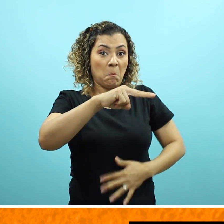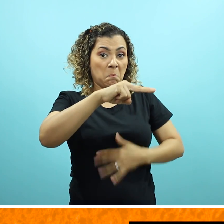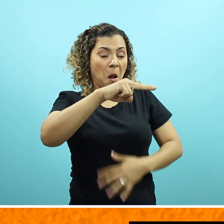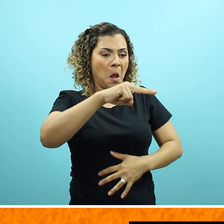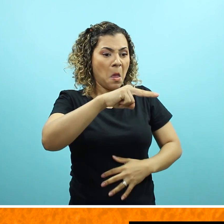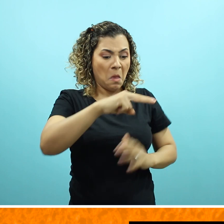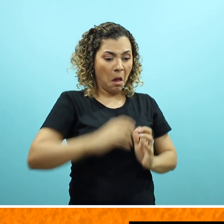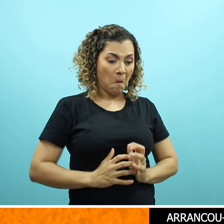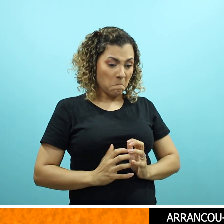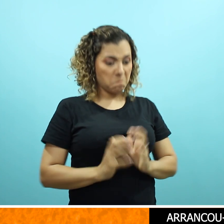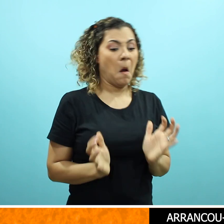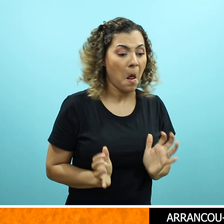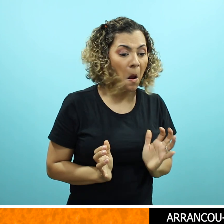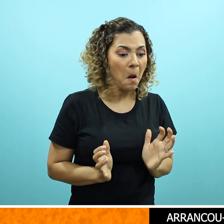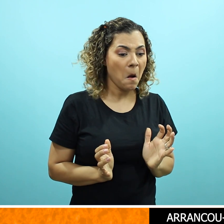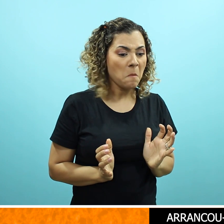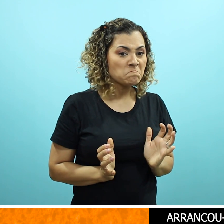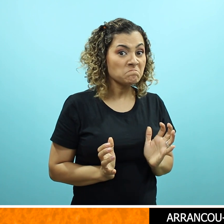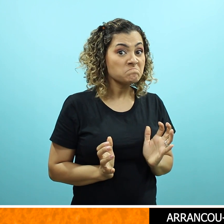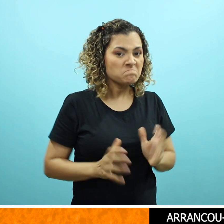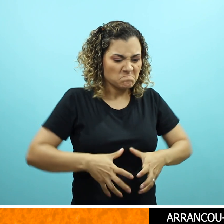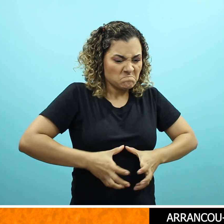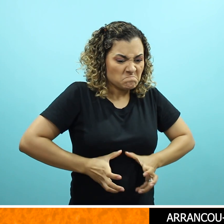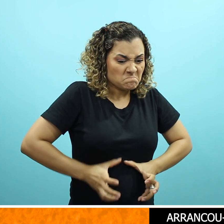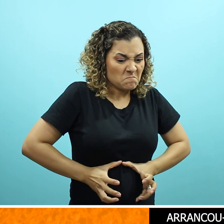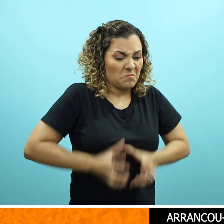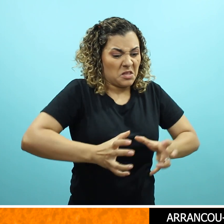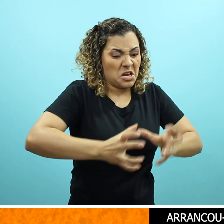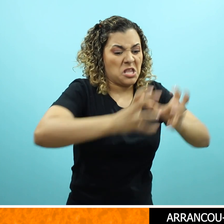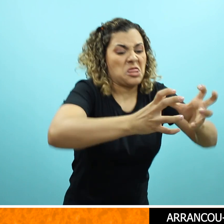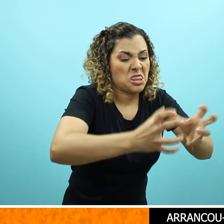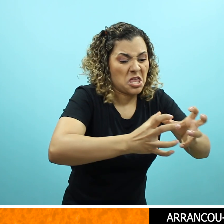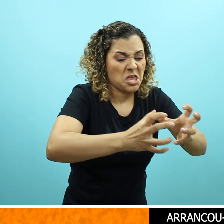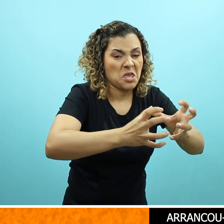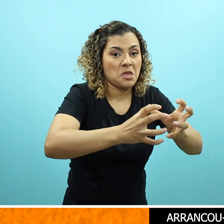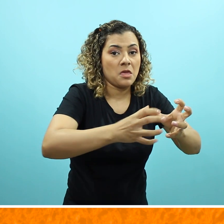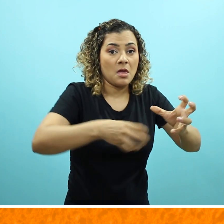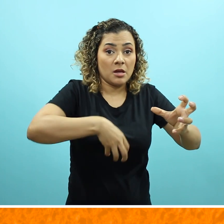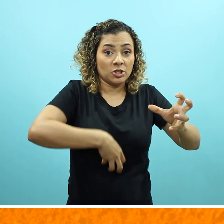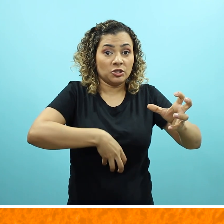com desespero, arrancou-lhe as tripas e o estômago.